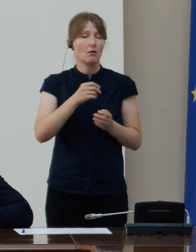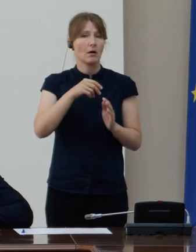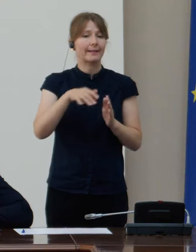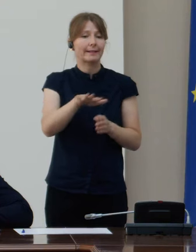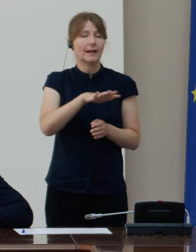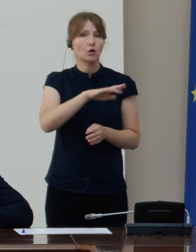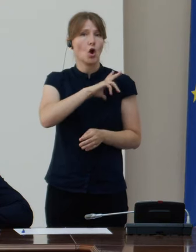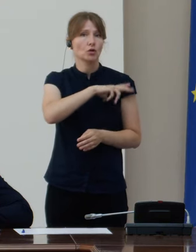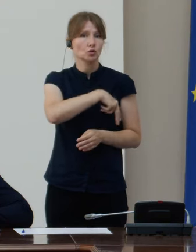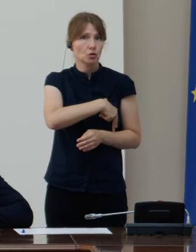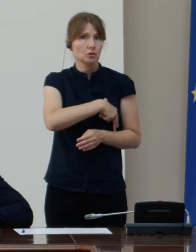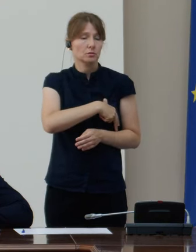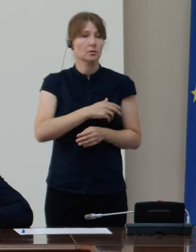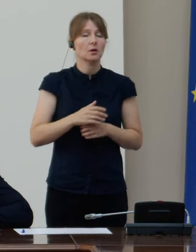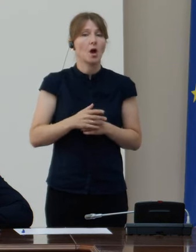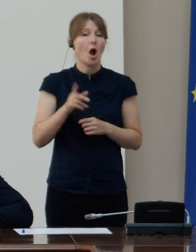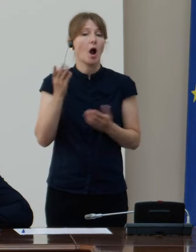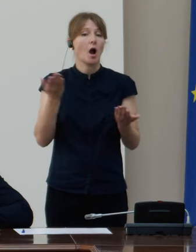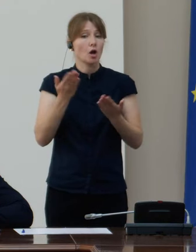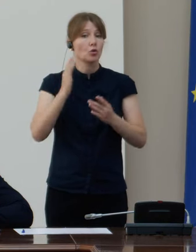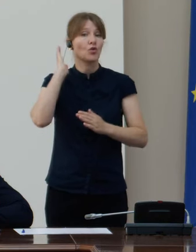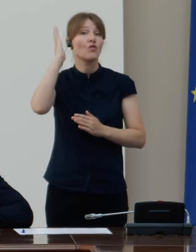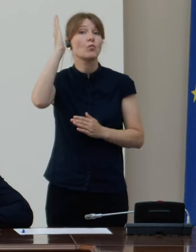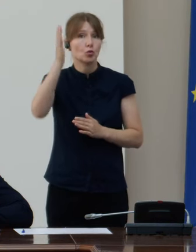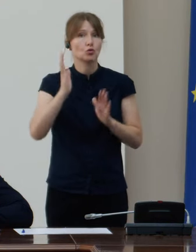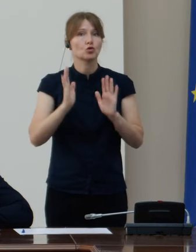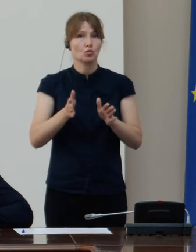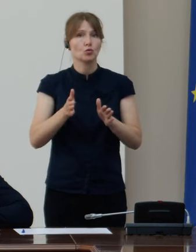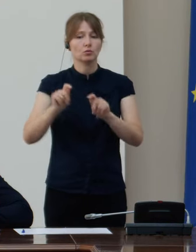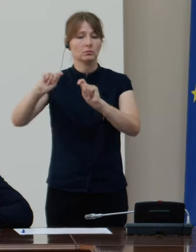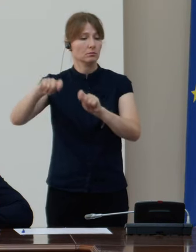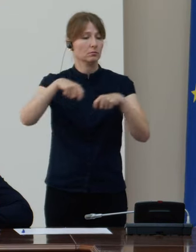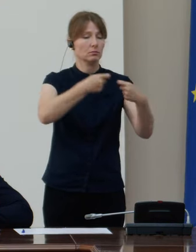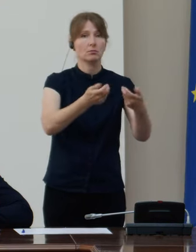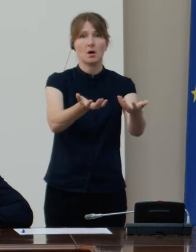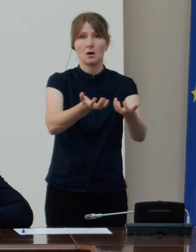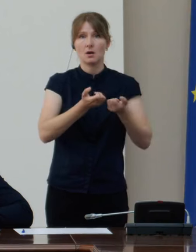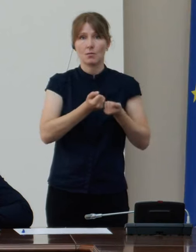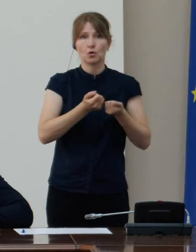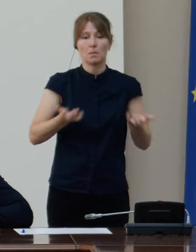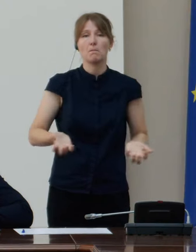socială care, de fapt, vor prelua în viitor acest rol de suport metodologic.